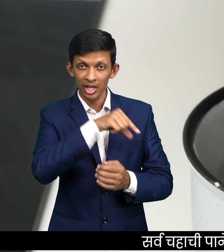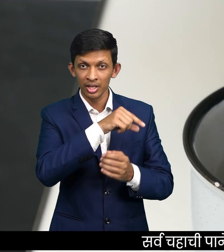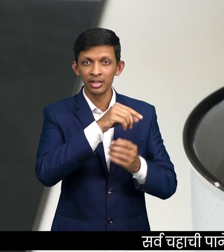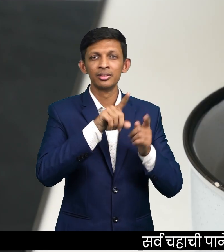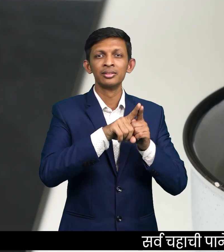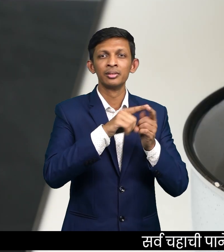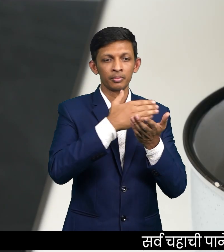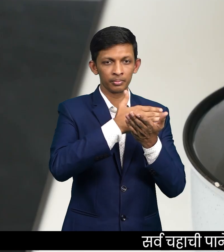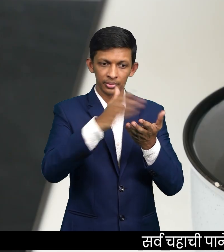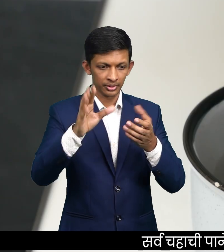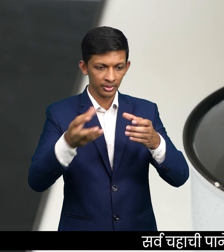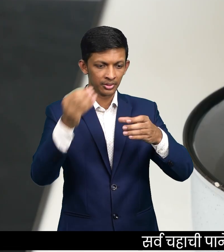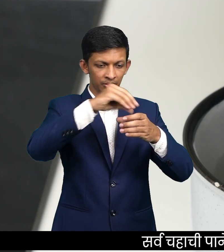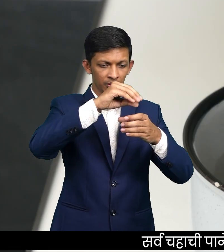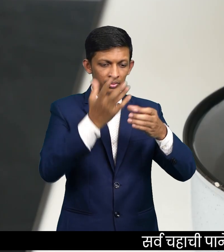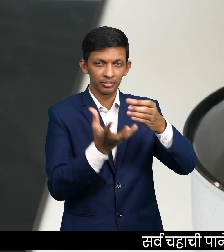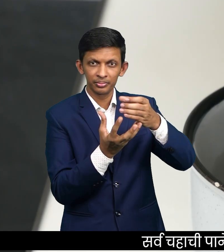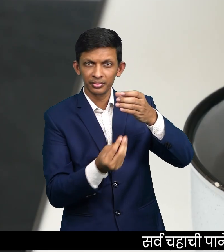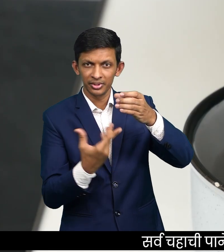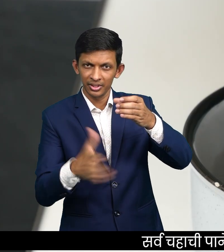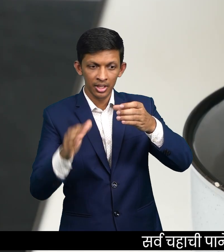सर्व चहाची पाने गाळणीतच राहतात.